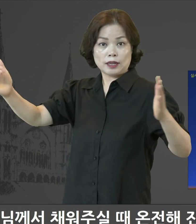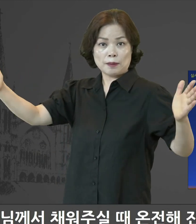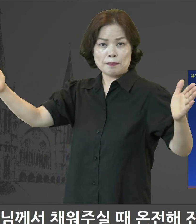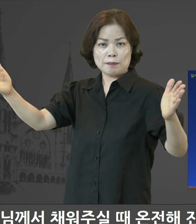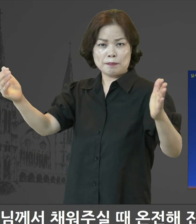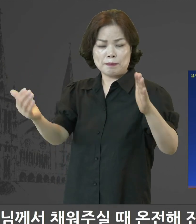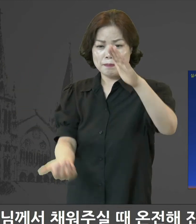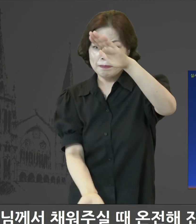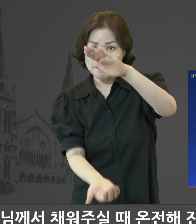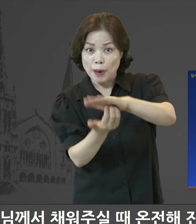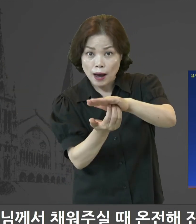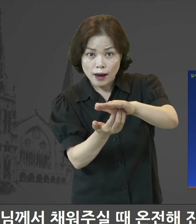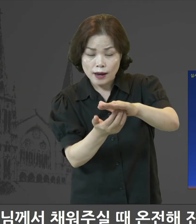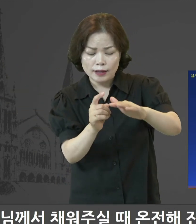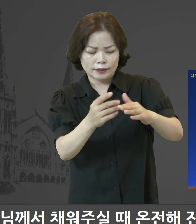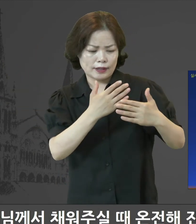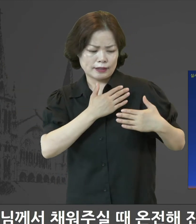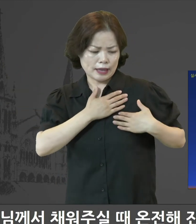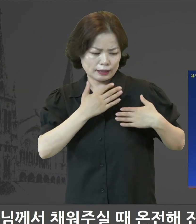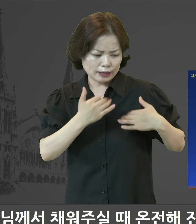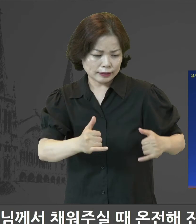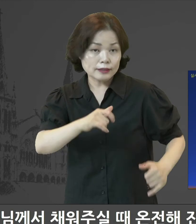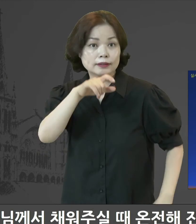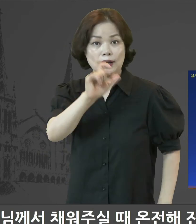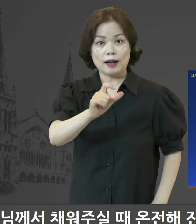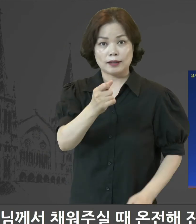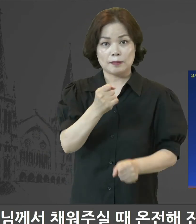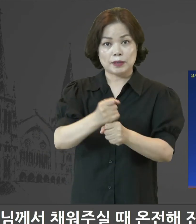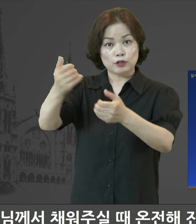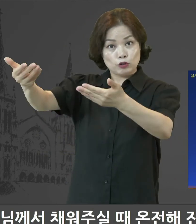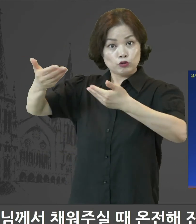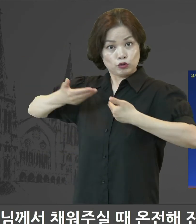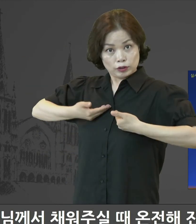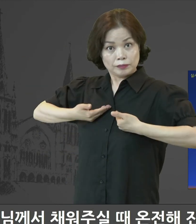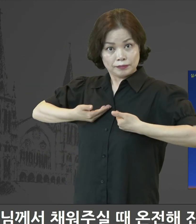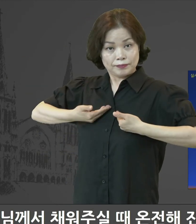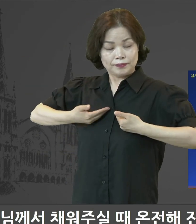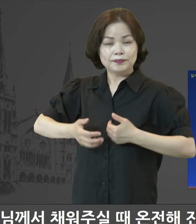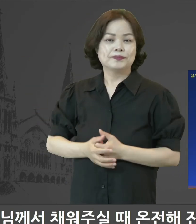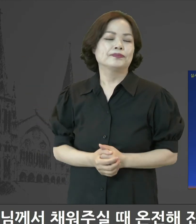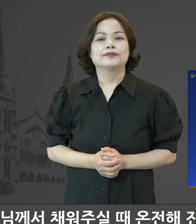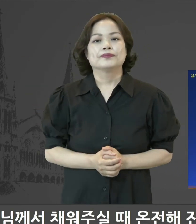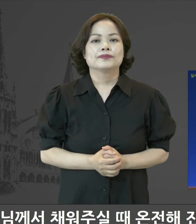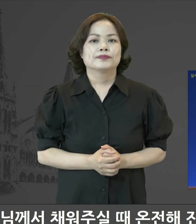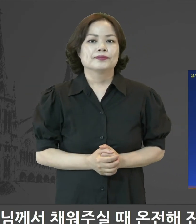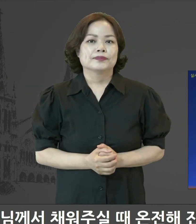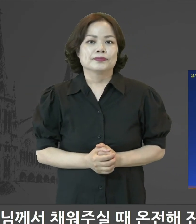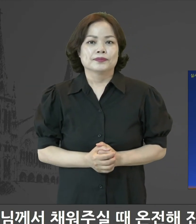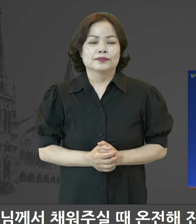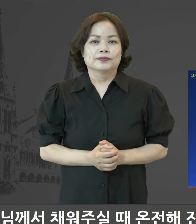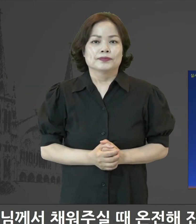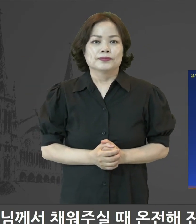약한 자를 강하게 만드시는 경험을 하기 때문인 것이죠.